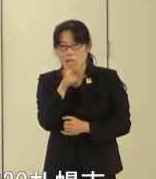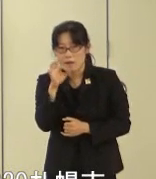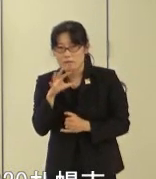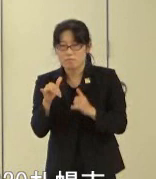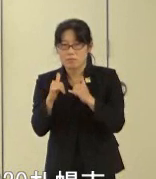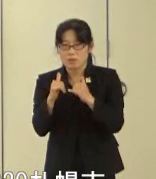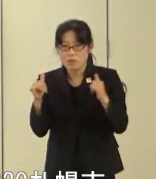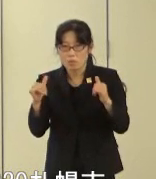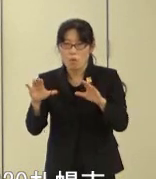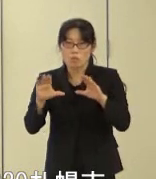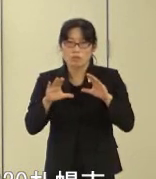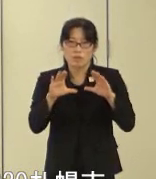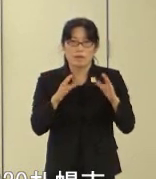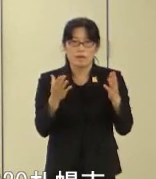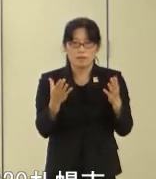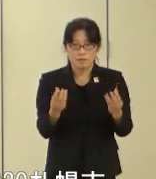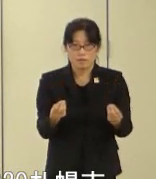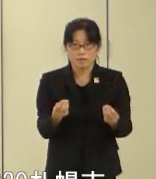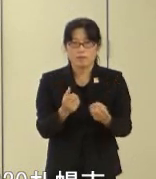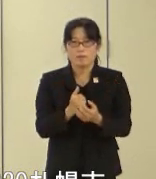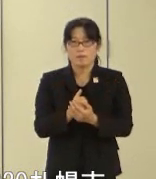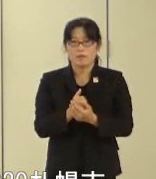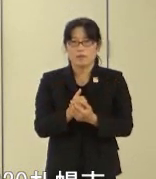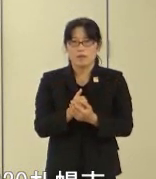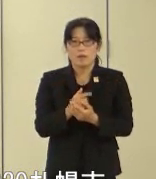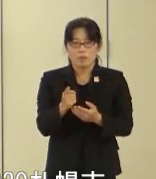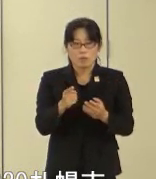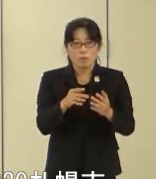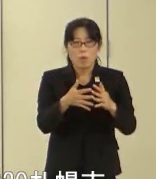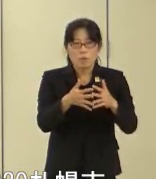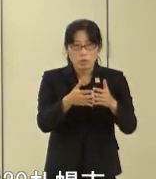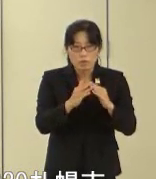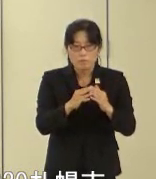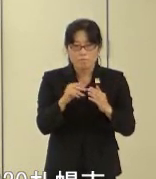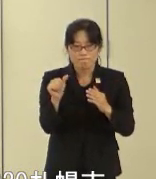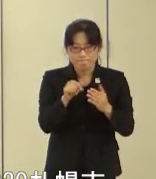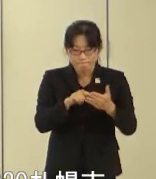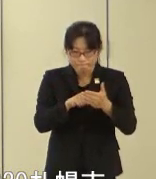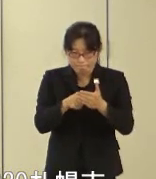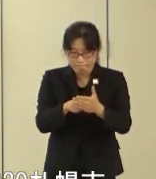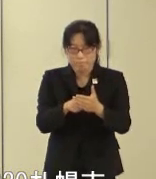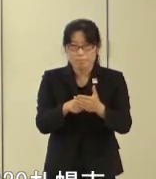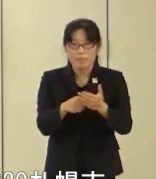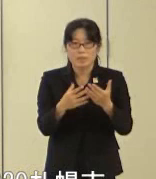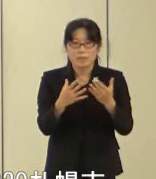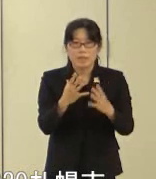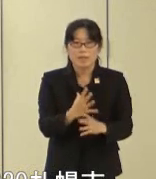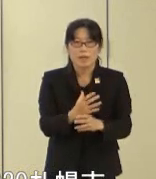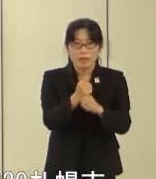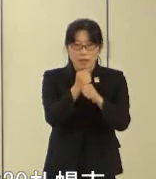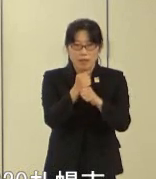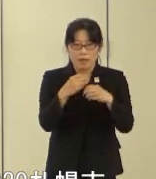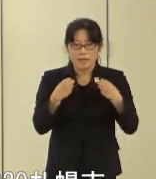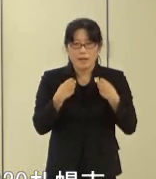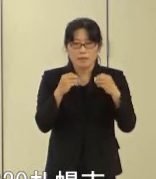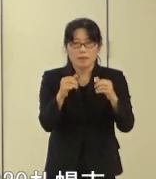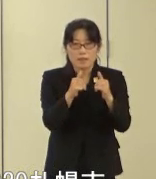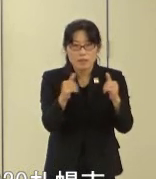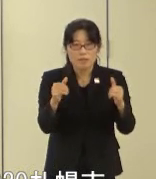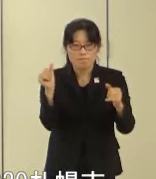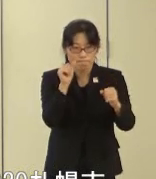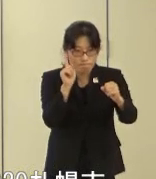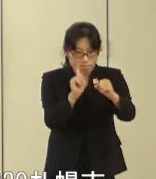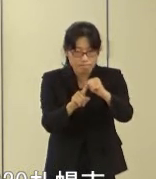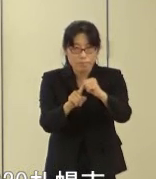しゃいました。これらの取り組みを早く行ったことによってですね、感染者の早期発